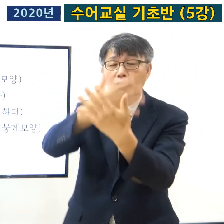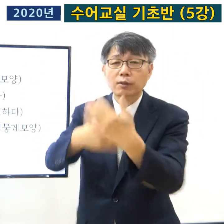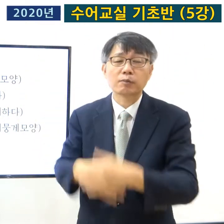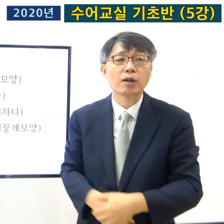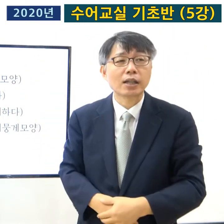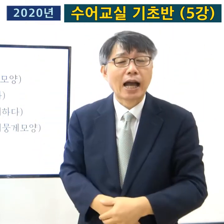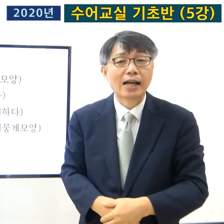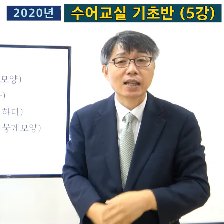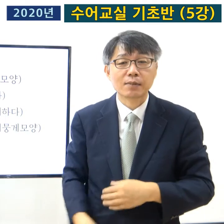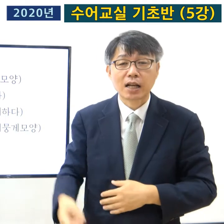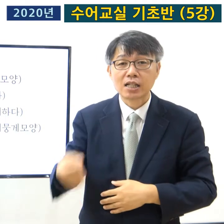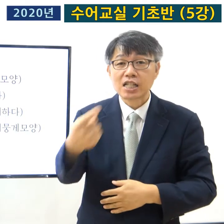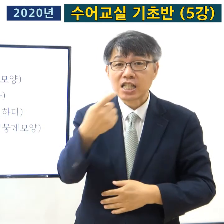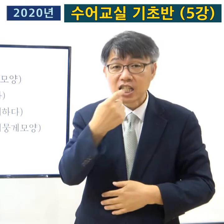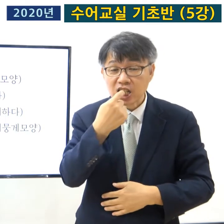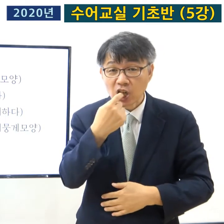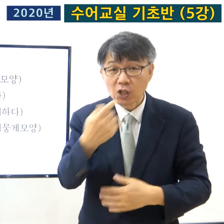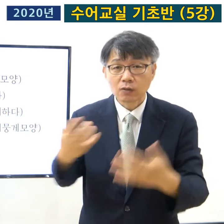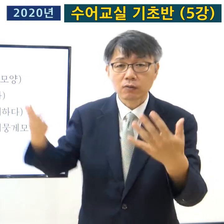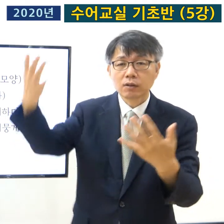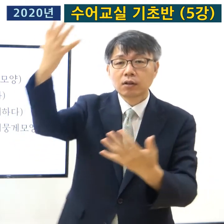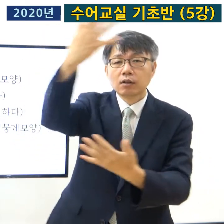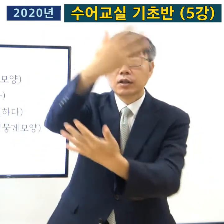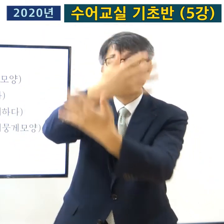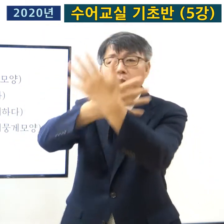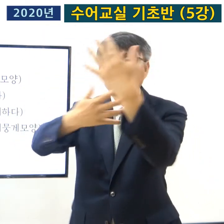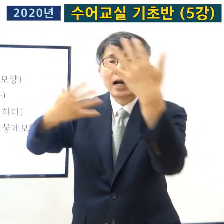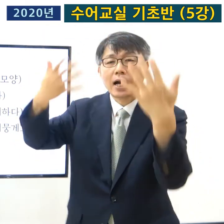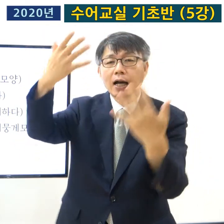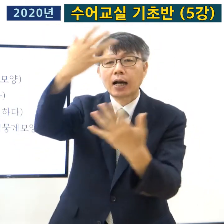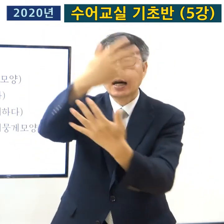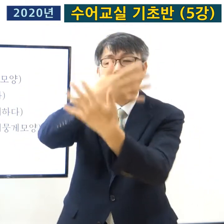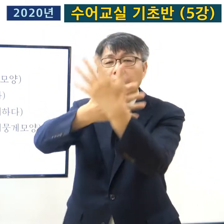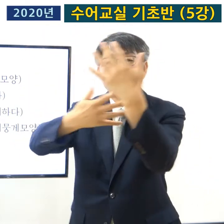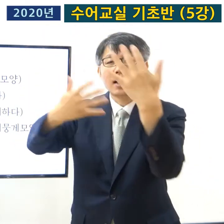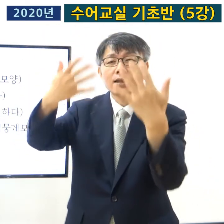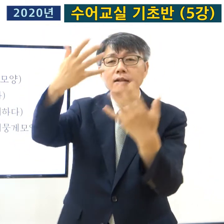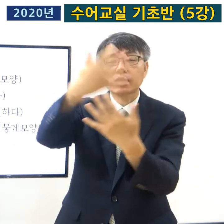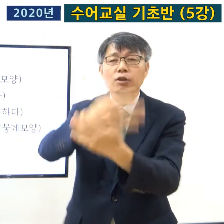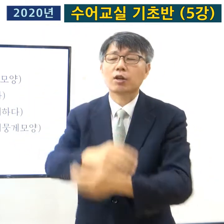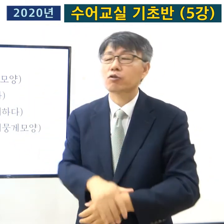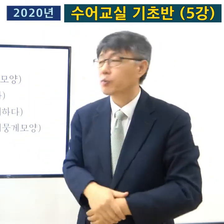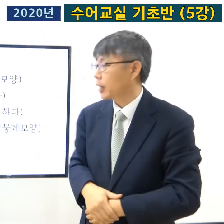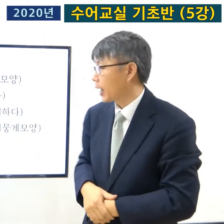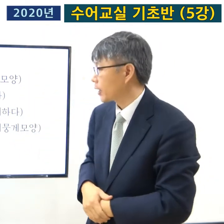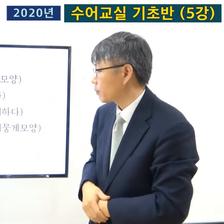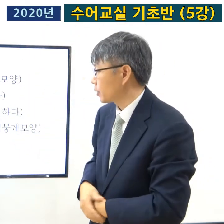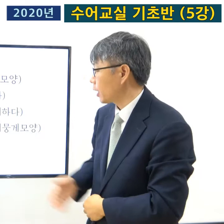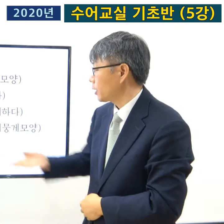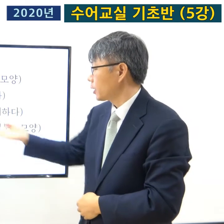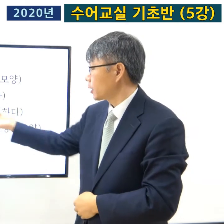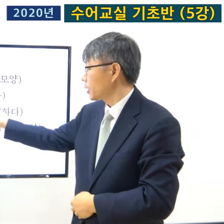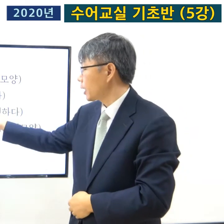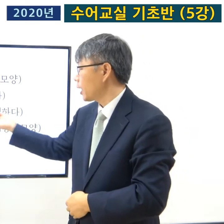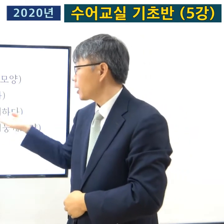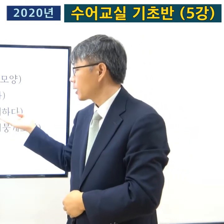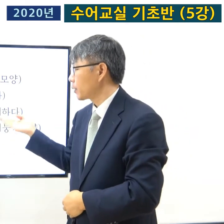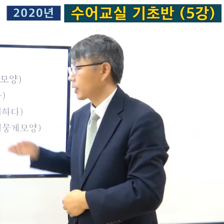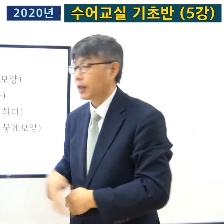그려주는 면 안개입니다. 희고 희미하다. 이렇게 해주시면 안개입니다. 희다 희미하다 이렇게